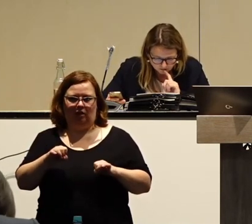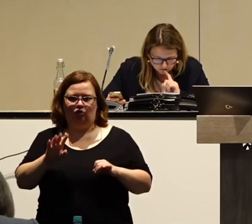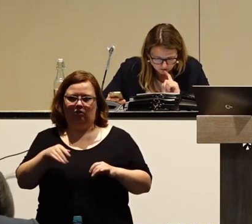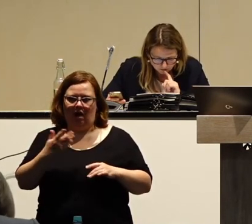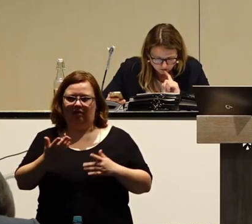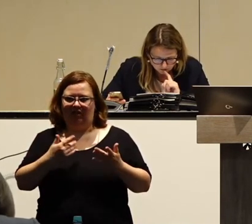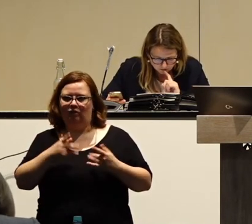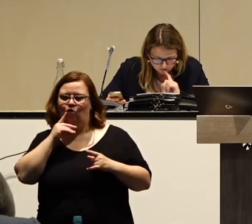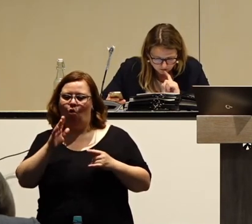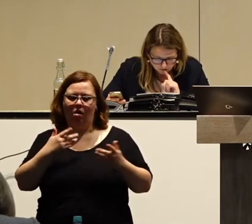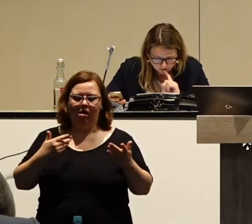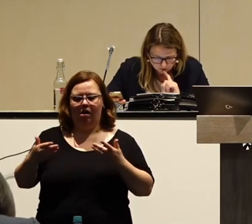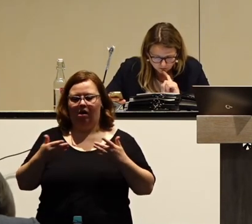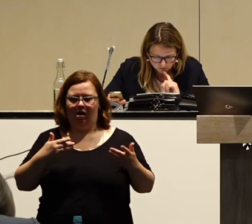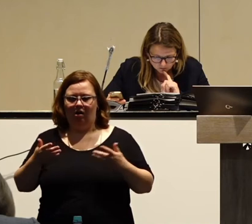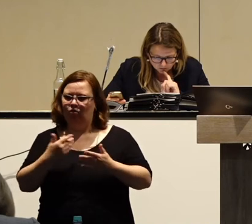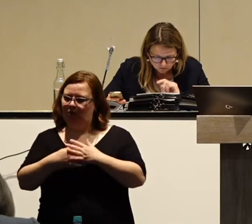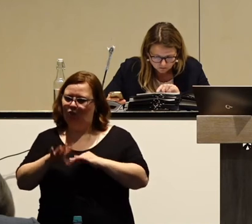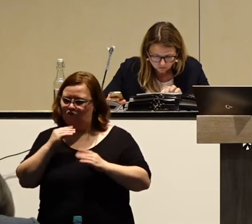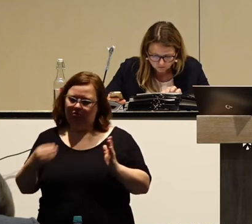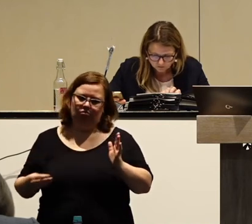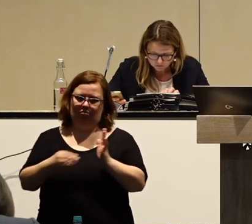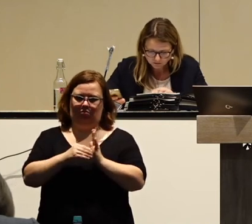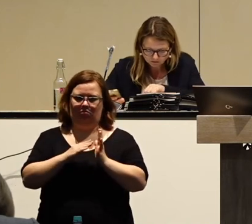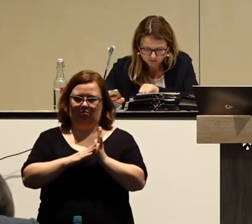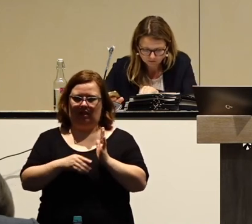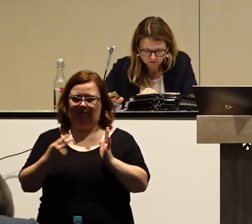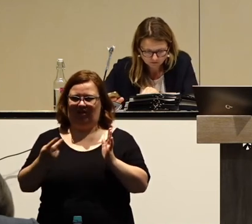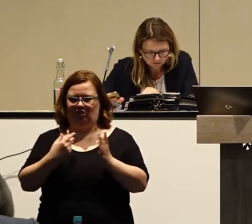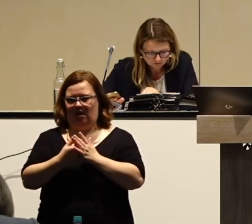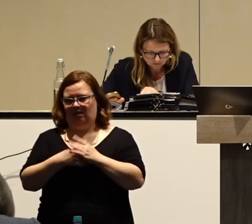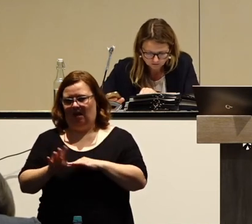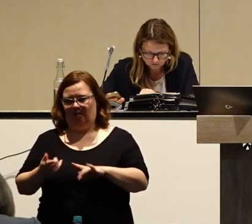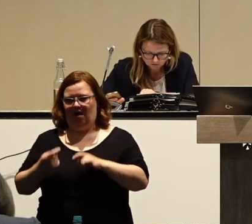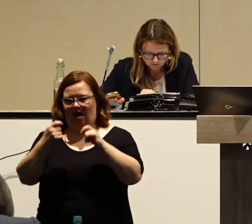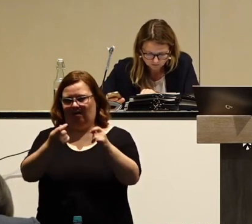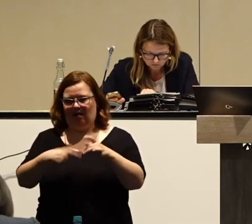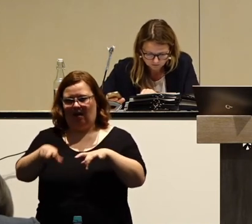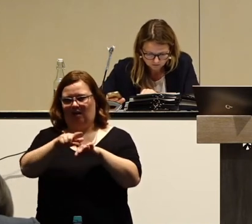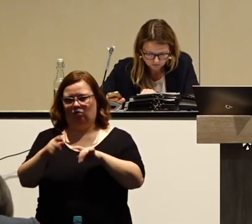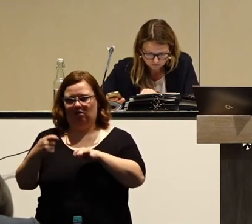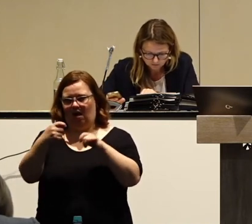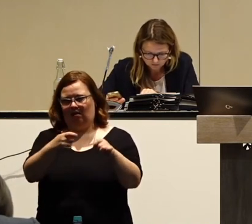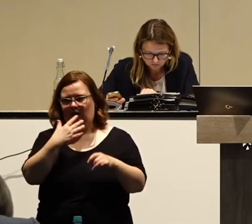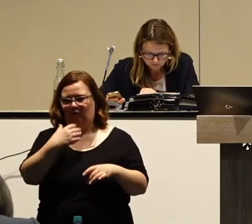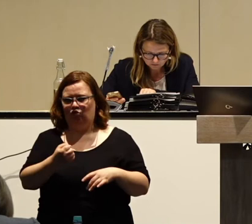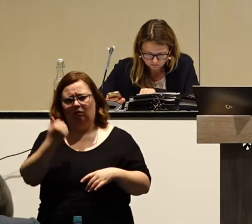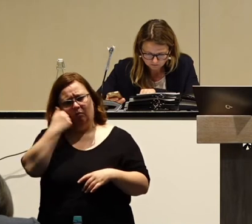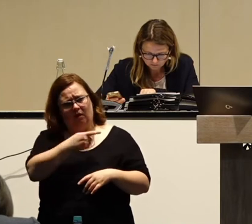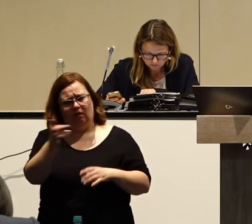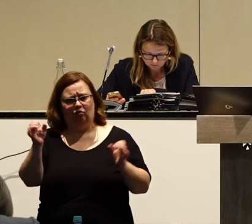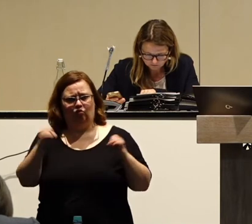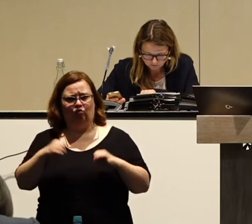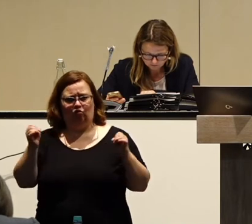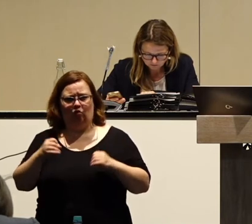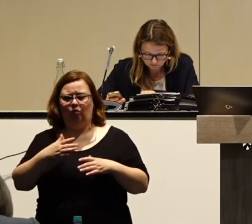da Interpretationsspielraum ist und den wollen wir ein für alle Mal ausschließen, deshalb unser Ergänzungsantrag und ich bitte Sie alle, dem